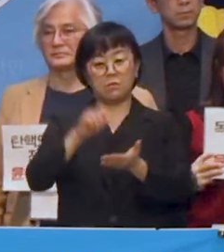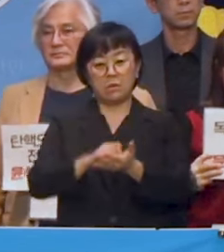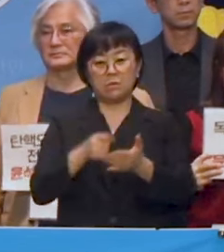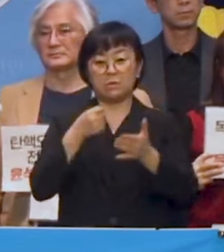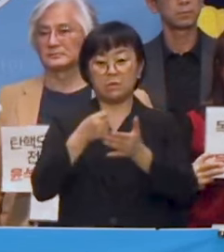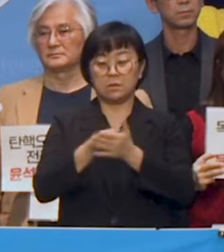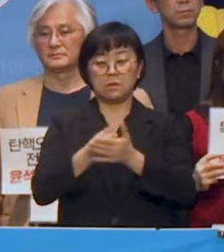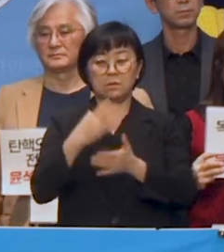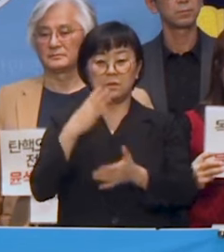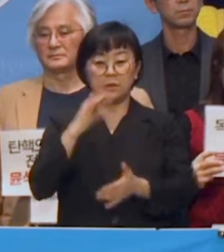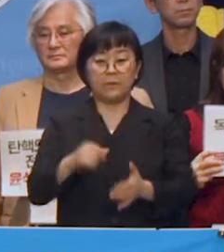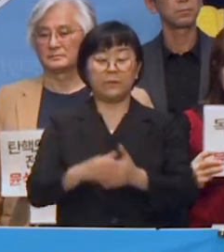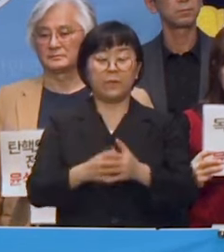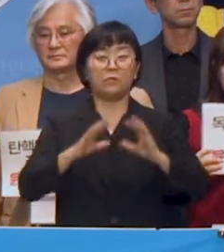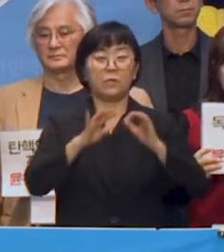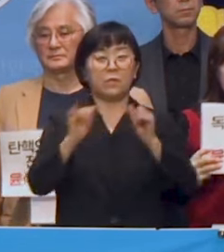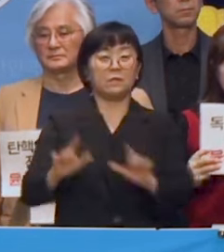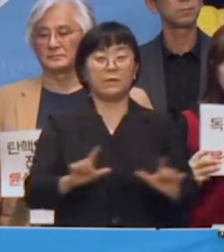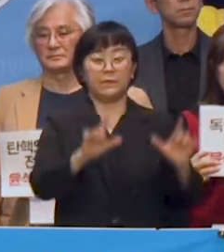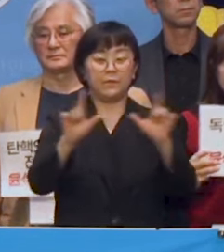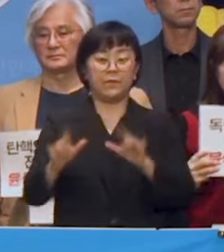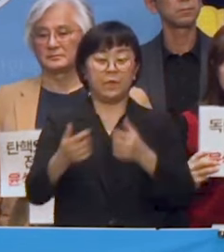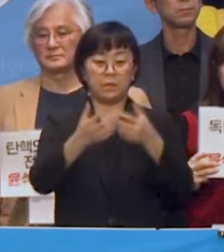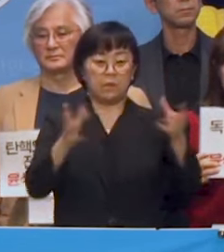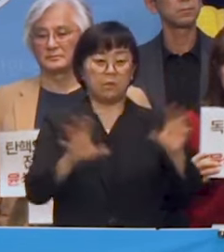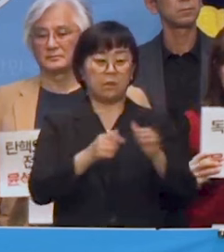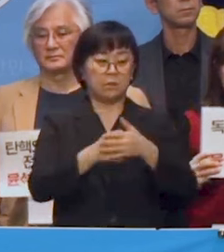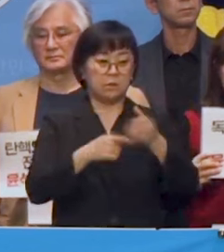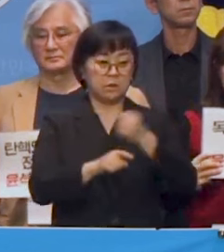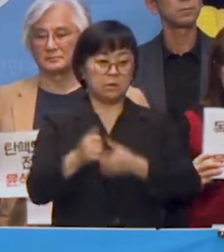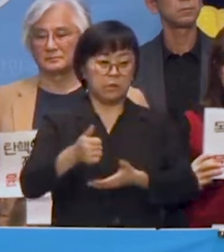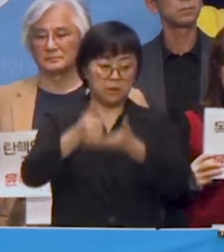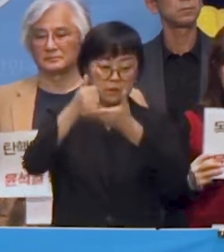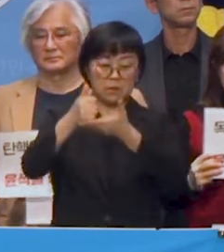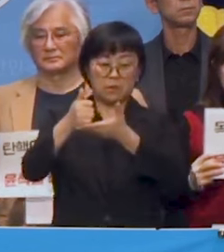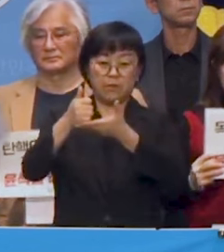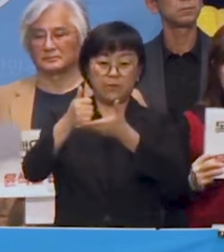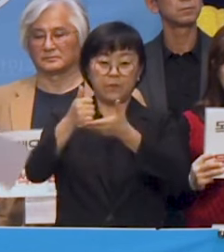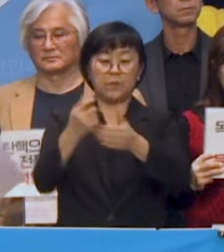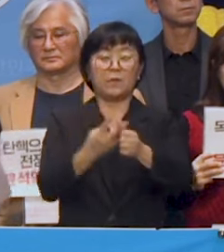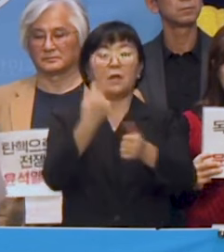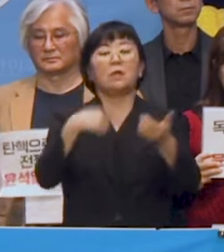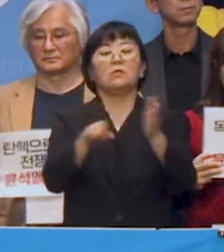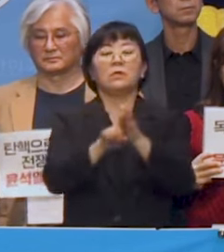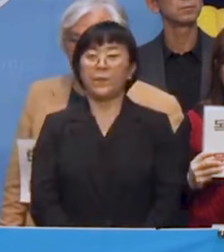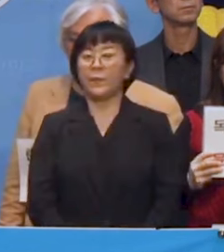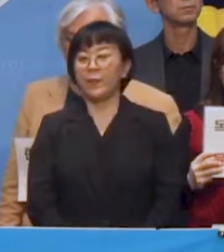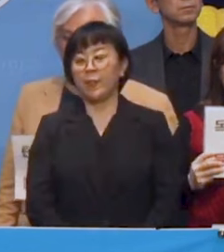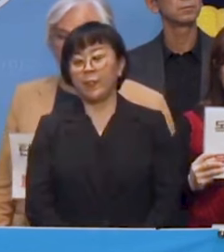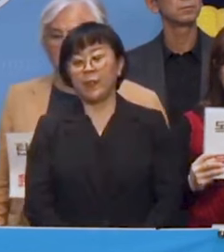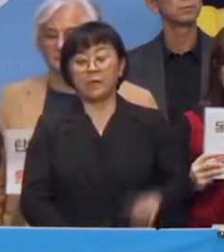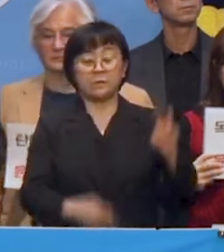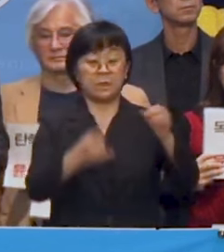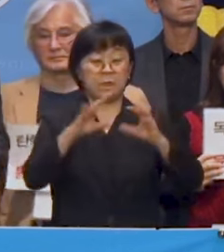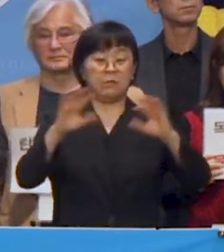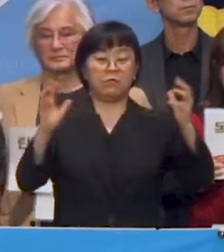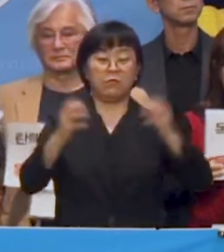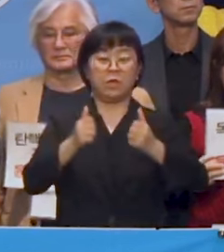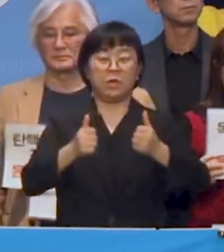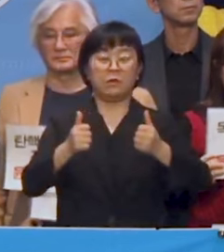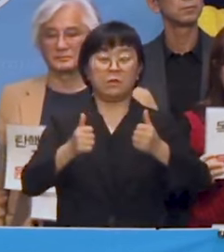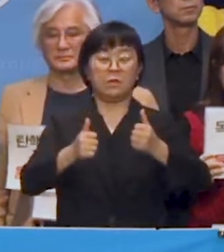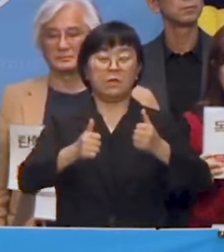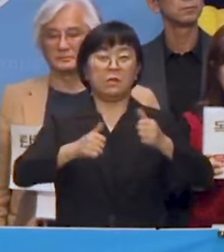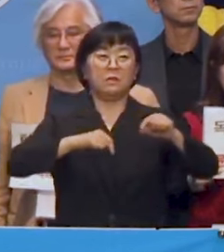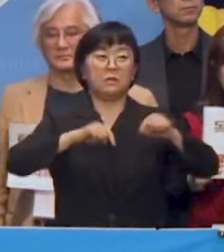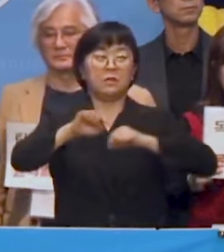것은 당연합니다. 민심과 당원들의 뜻을 받들어 윤석열 탄핵 실현을 위해 앞장서겠습니다. 21대 국회에서 정치